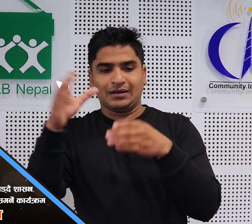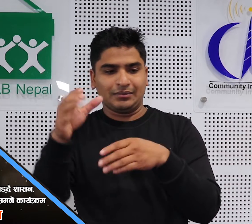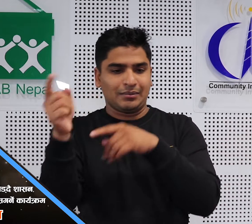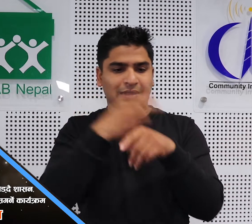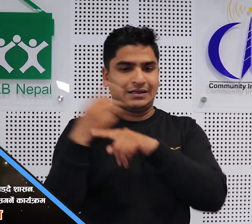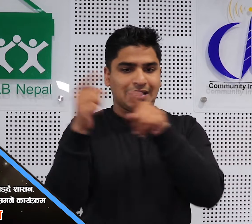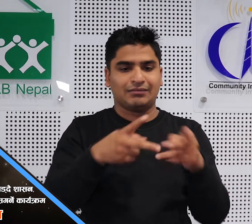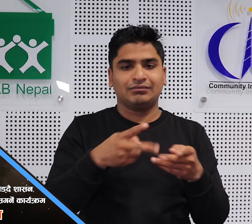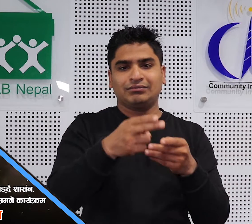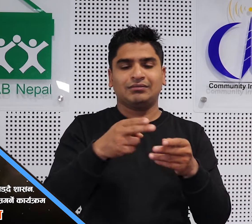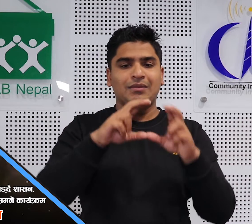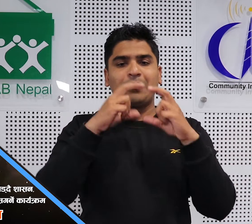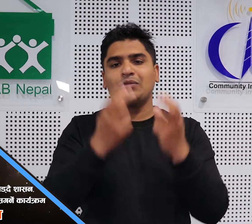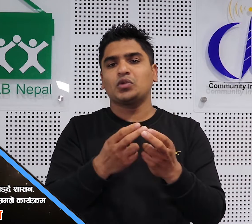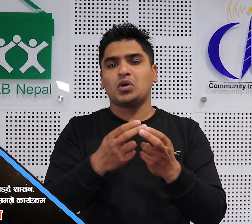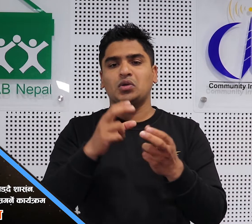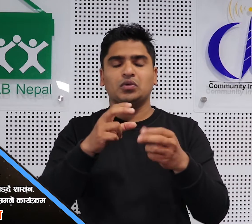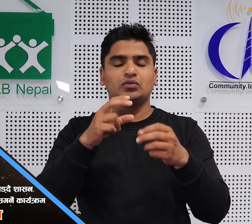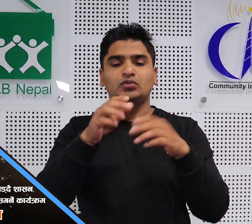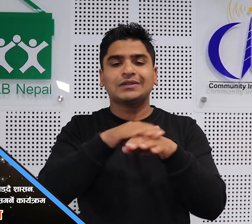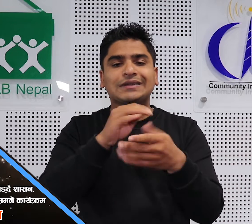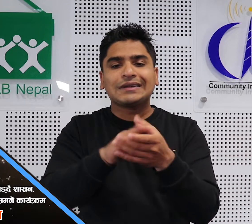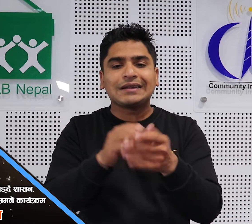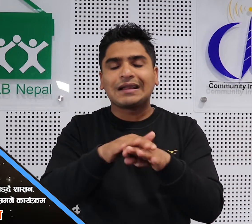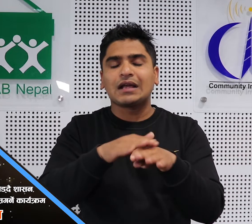पार्टीका दासहरू चाहिँ नभन्दैन हुन जान गर्दैनलाई मैले